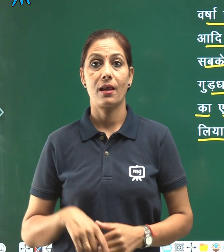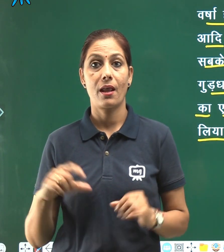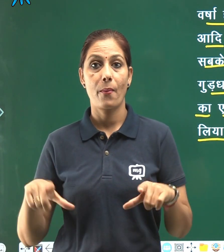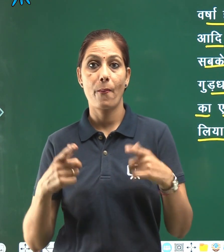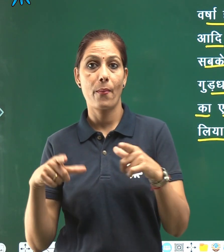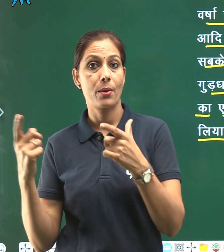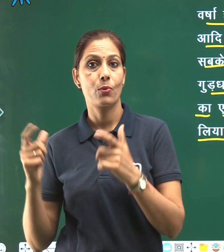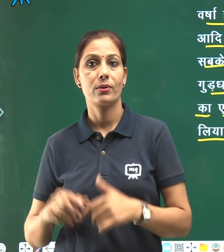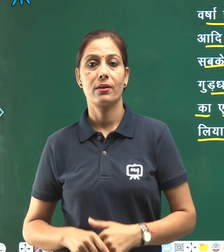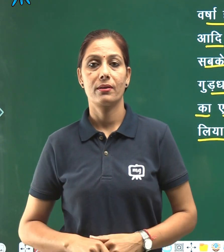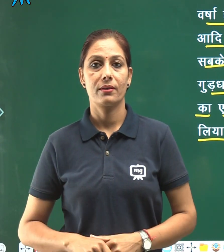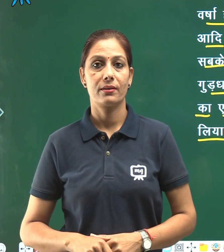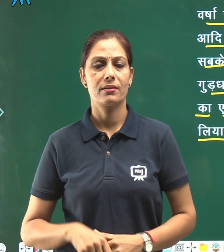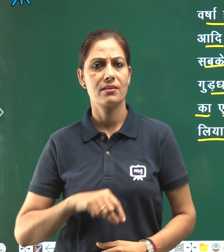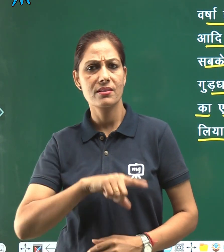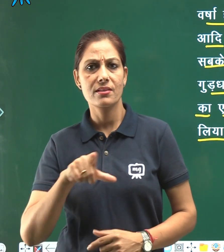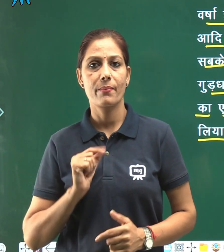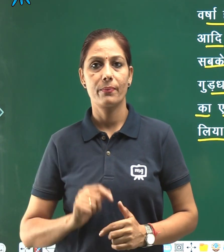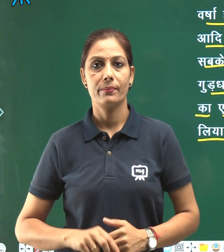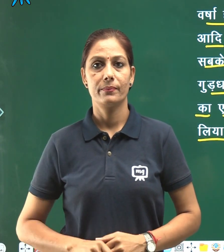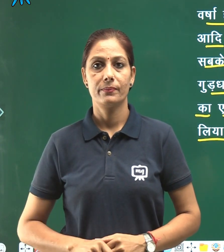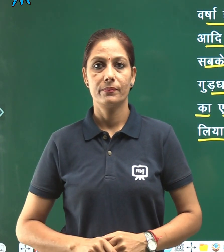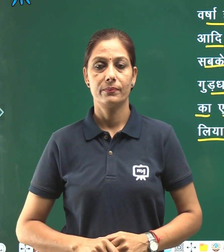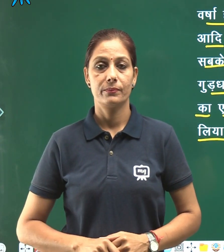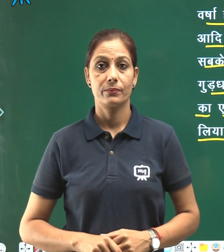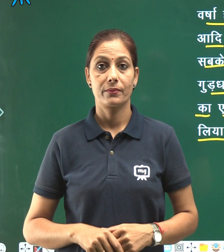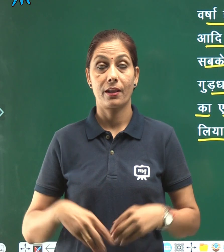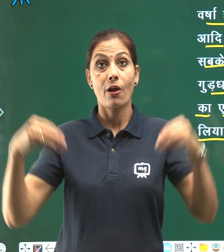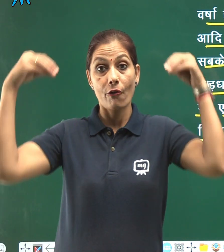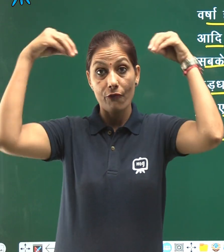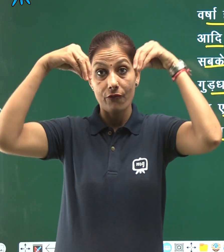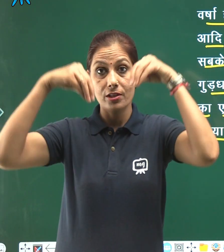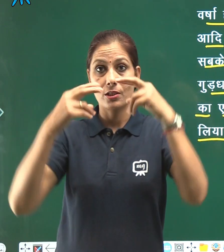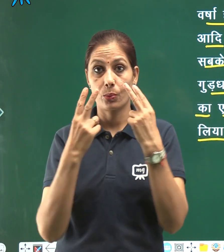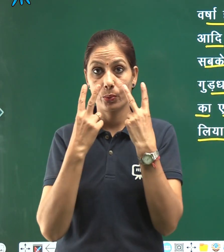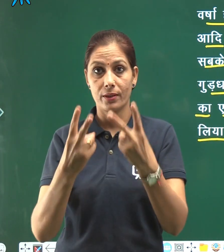पौधे सब वर्षा को देखकर